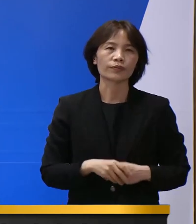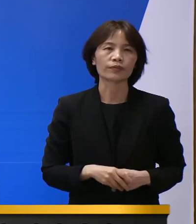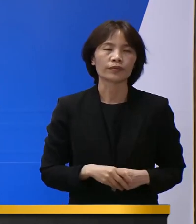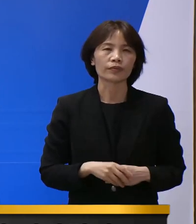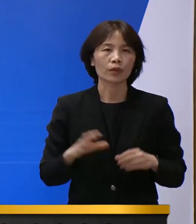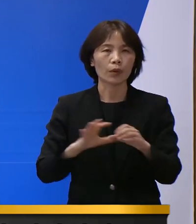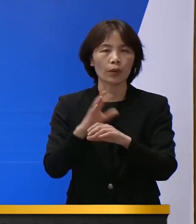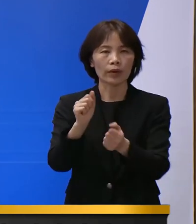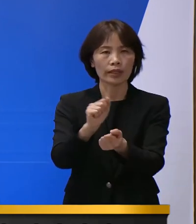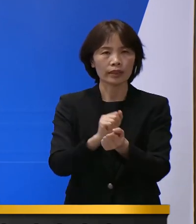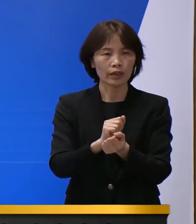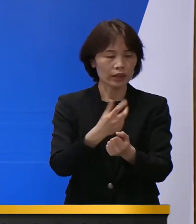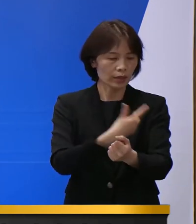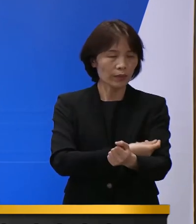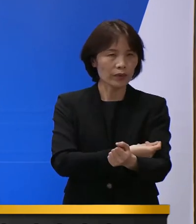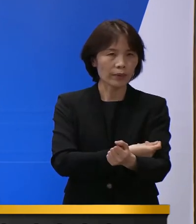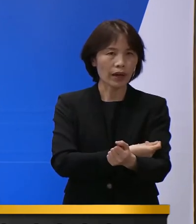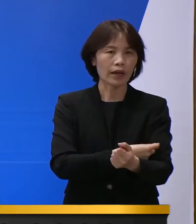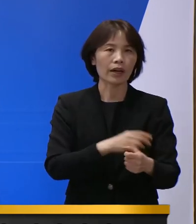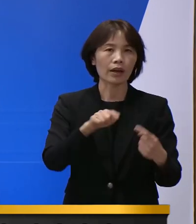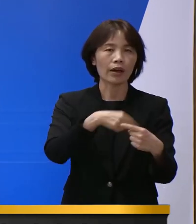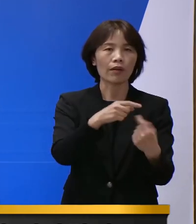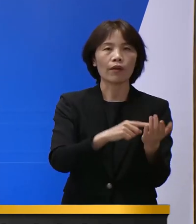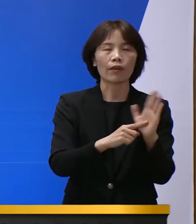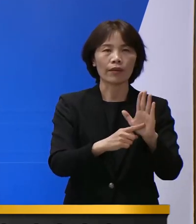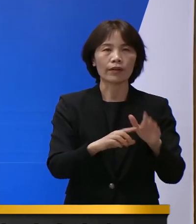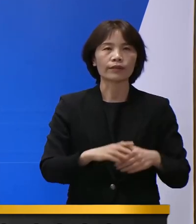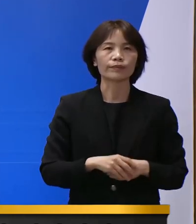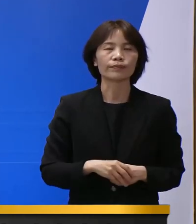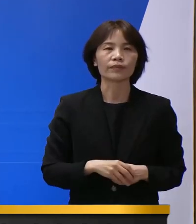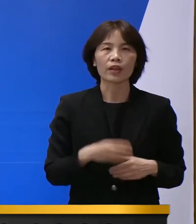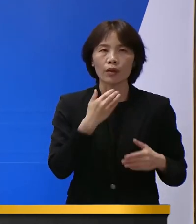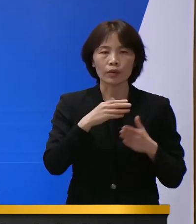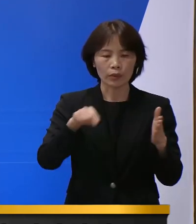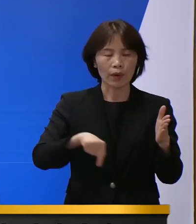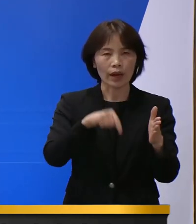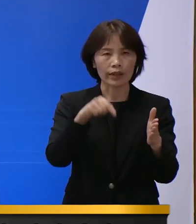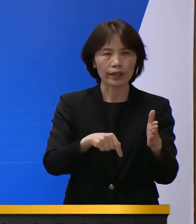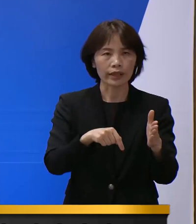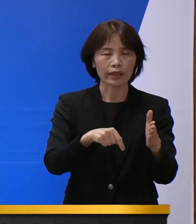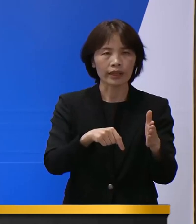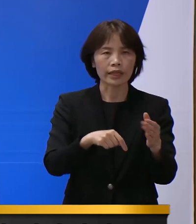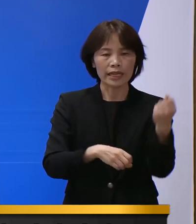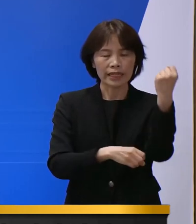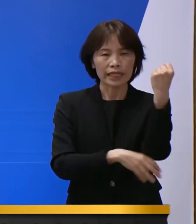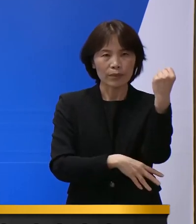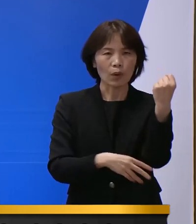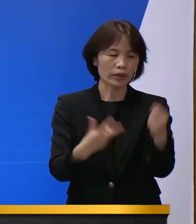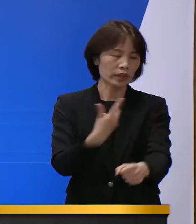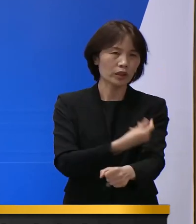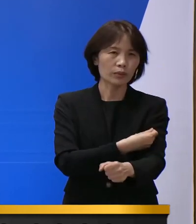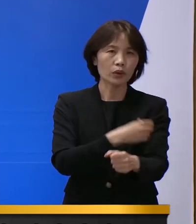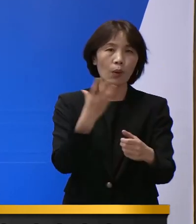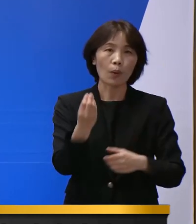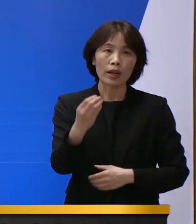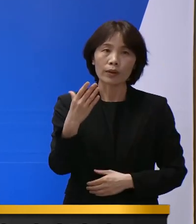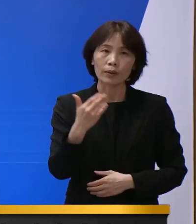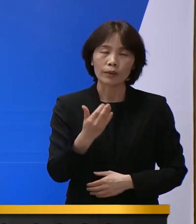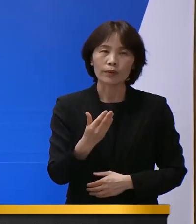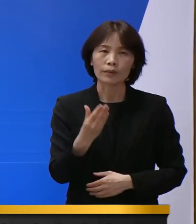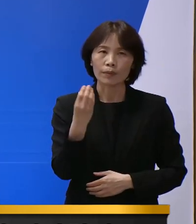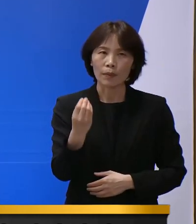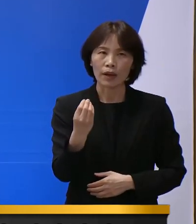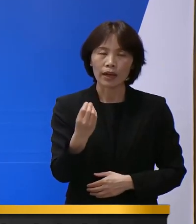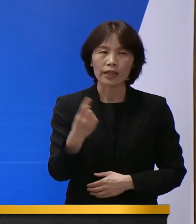다음은 코로나19 예방접종 현황입니다. 4월 26일 0시 기준 경기도민 가운데 코로나19 기본접종을 완료한 사람은